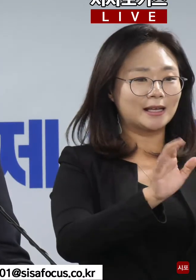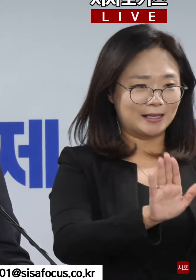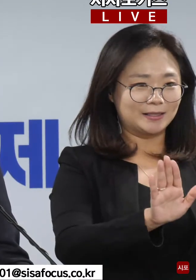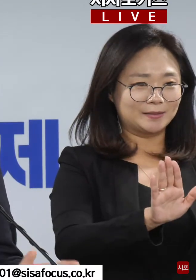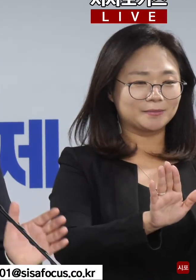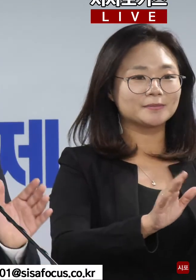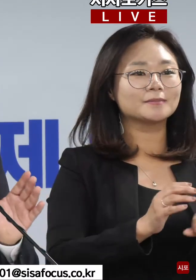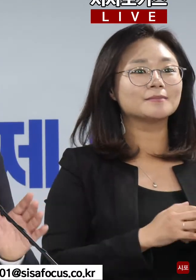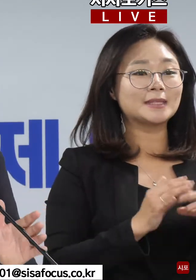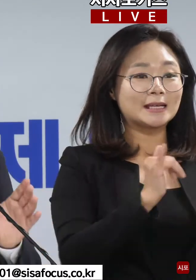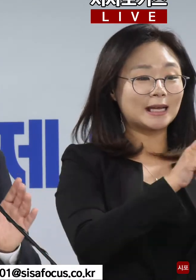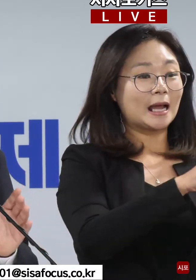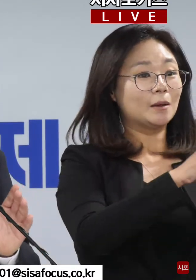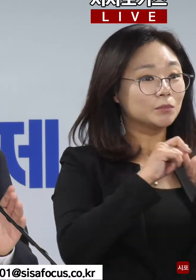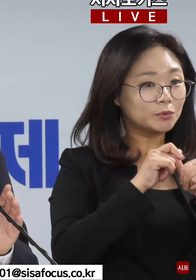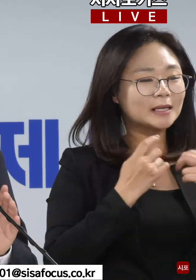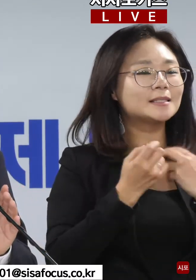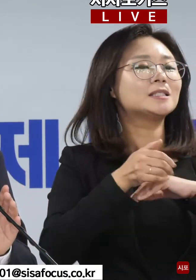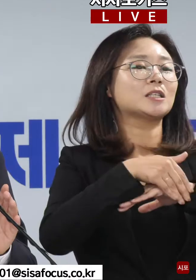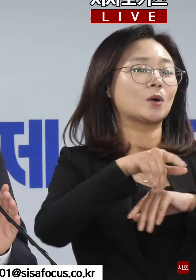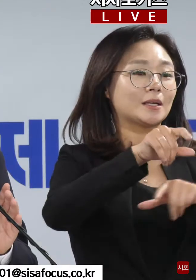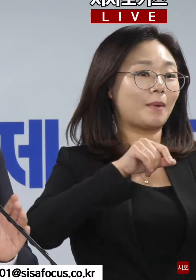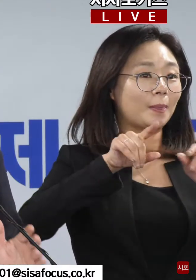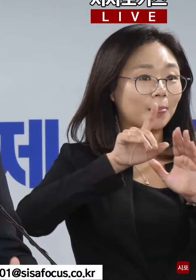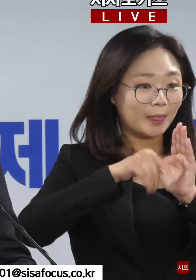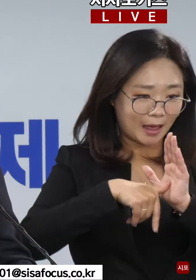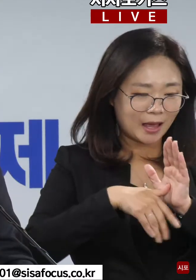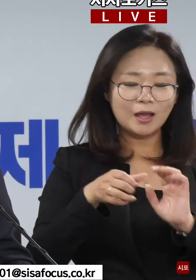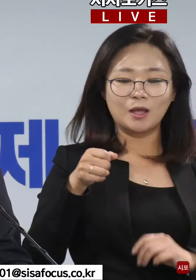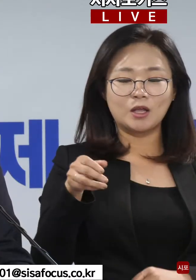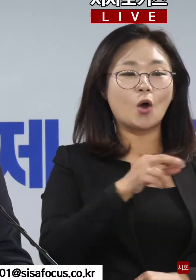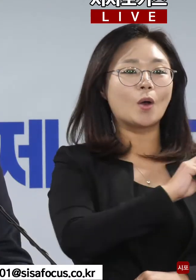말씀을 드립니다. 인재 등용과 정책 채택에서